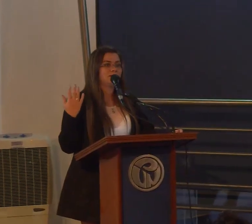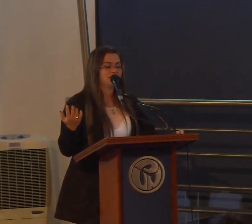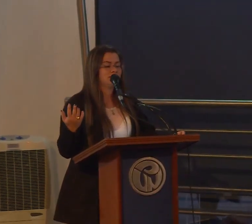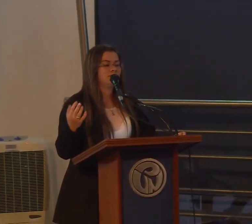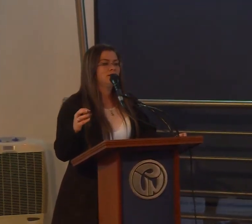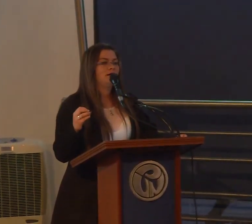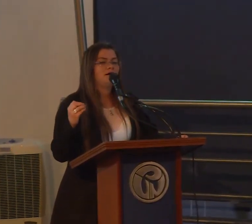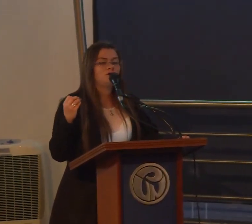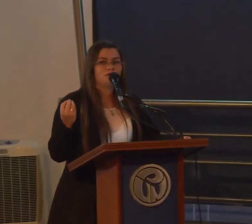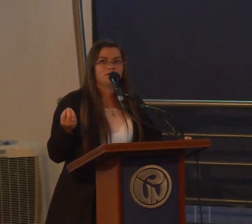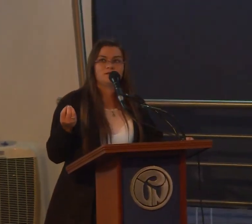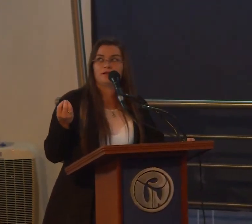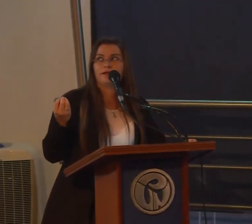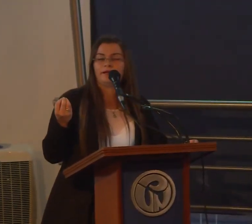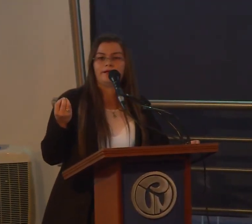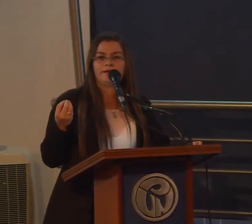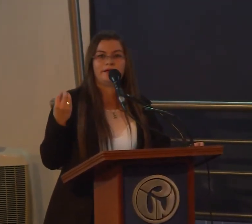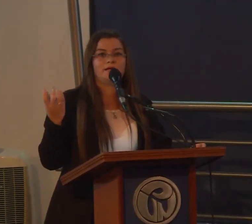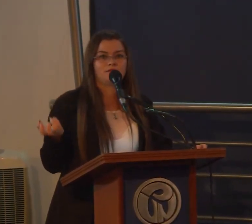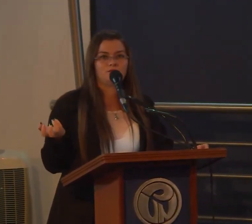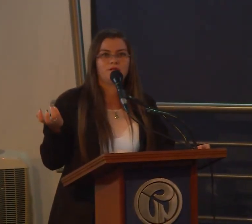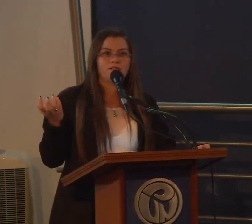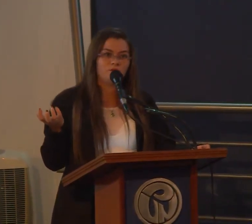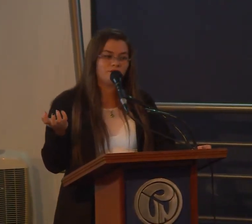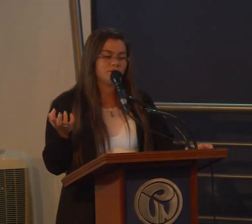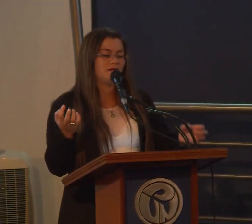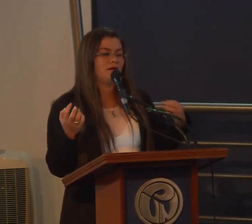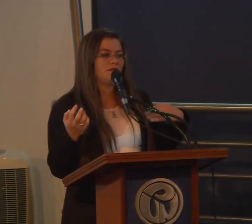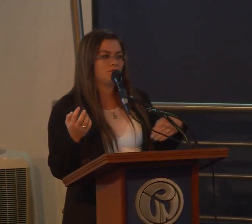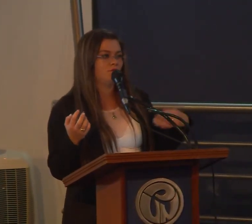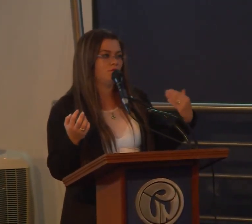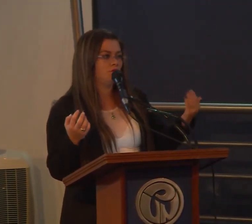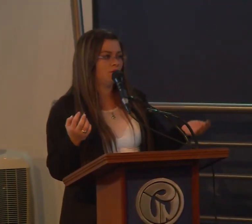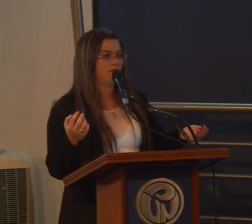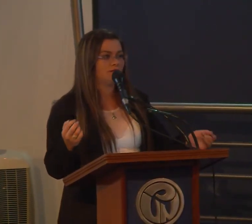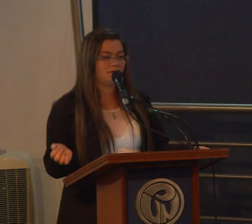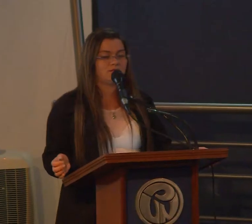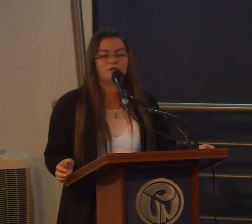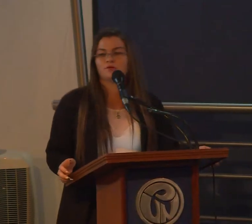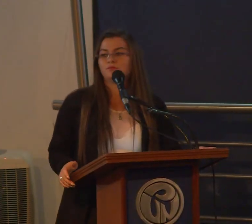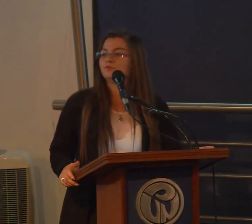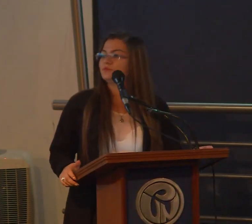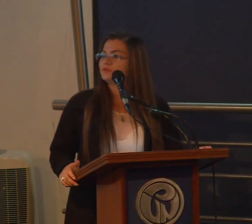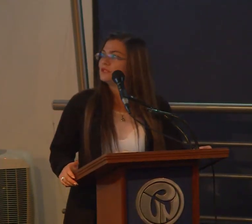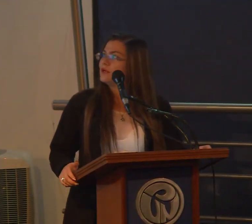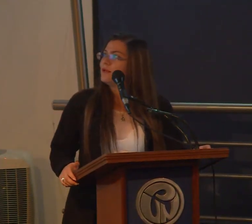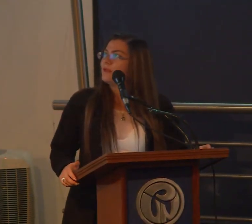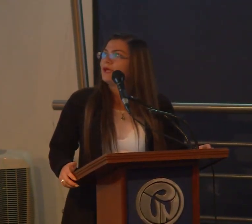ir más allá a otras creaciones nuevas en relación con los lenguajes artísticos.